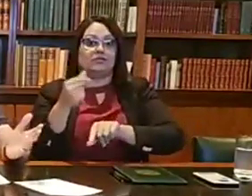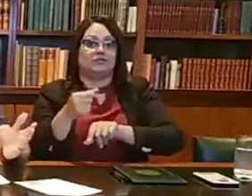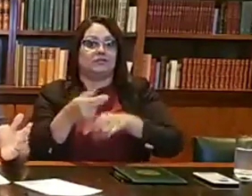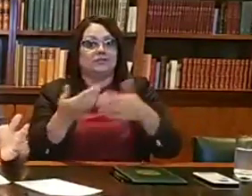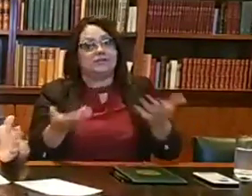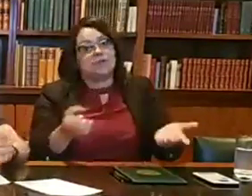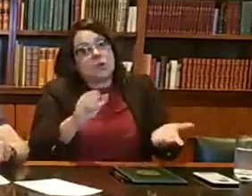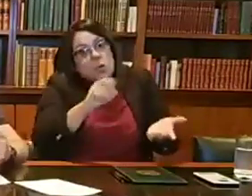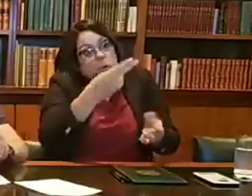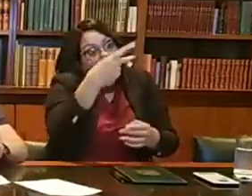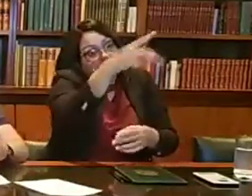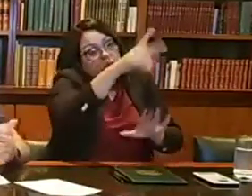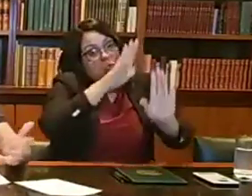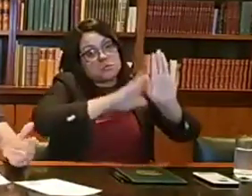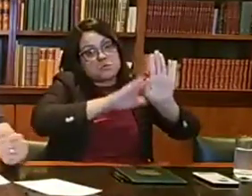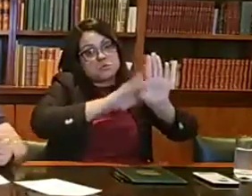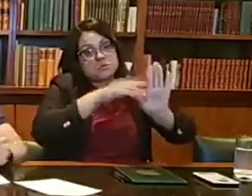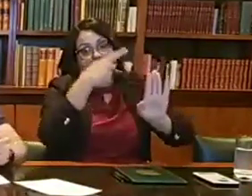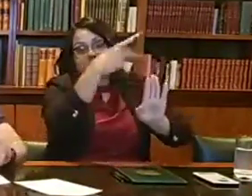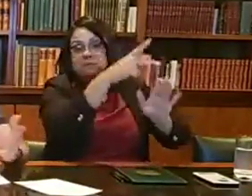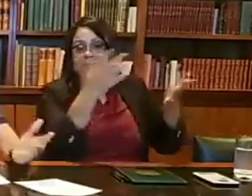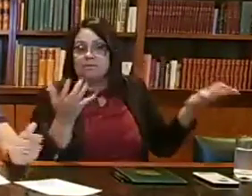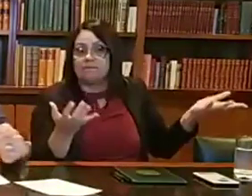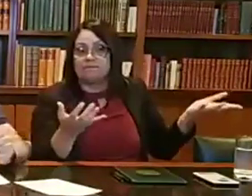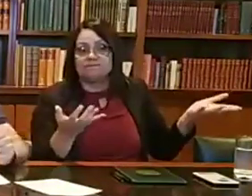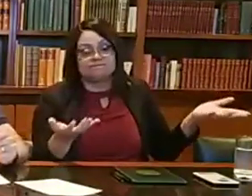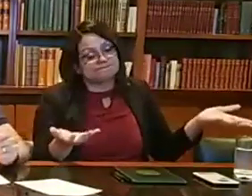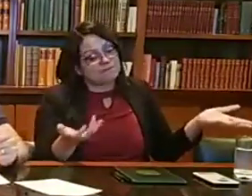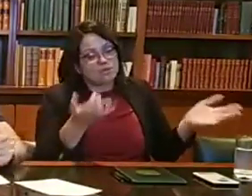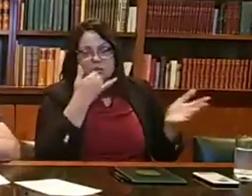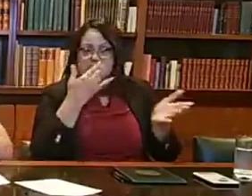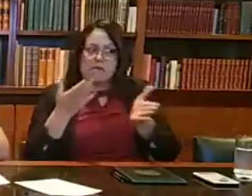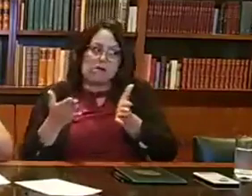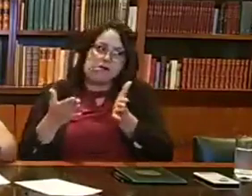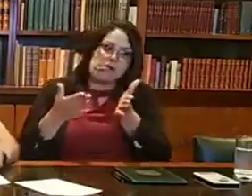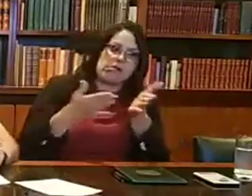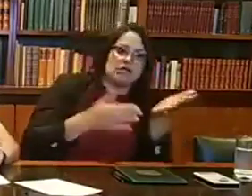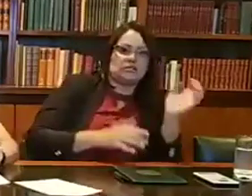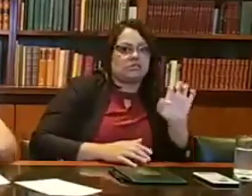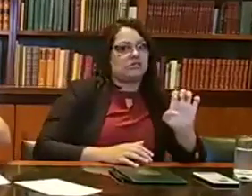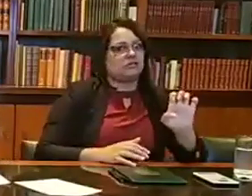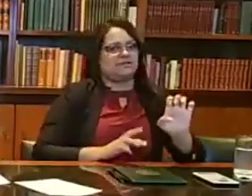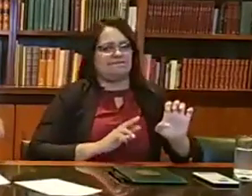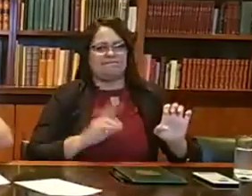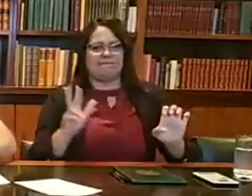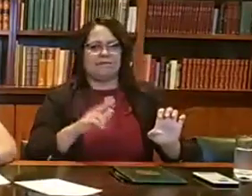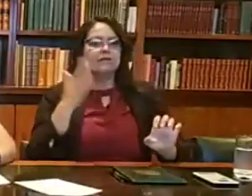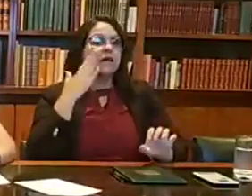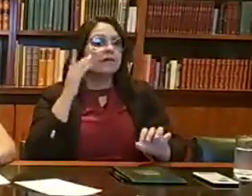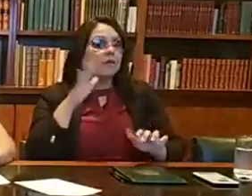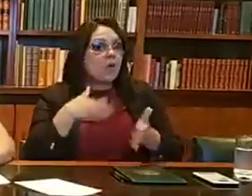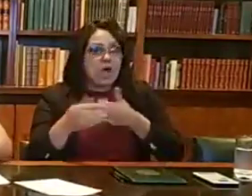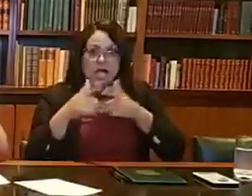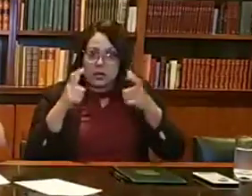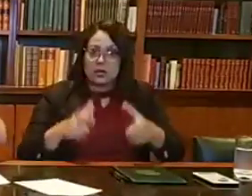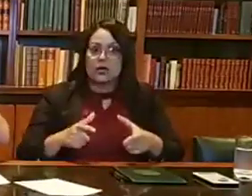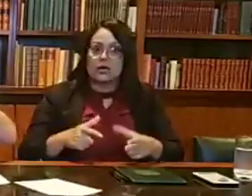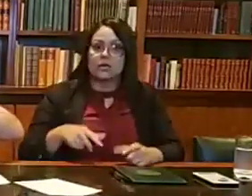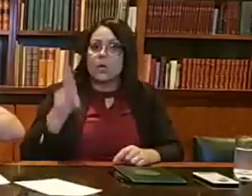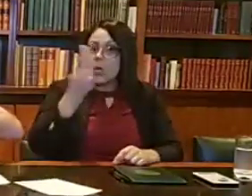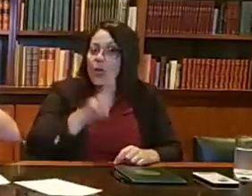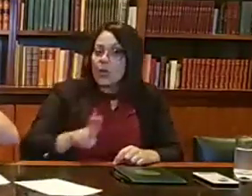por questão de ideologia, porque a gente não vai pender para a esquerda. Agora isso acontece em qualquer lugar, né? No Uruguai. Pô,